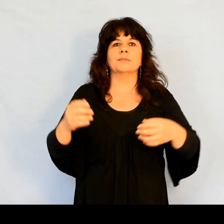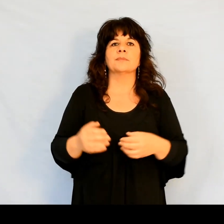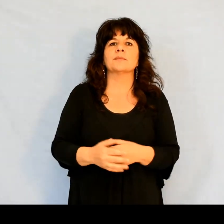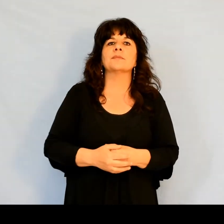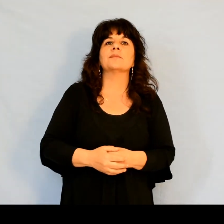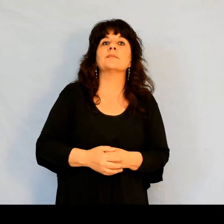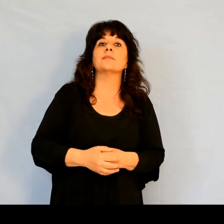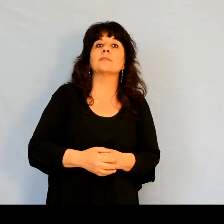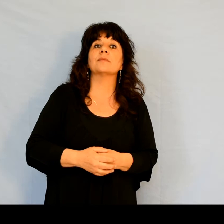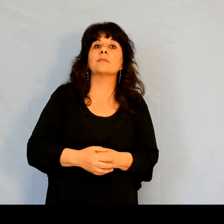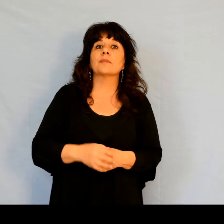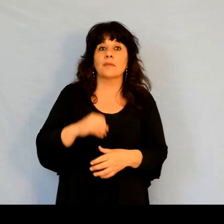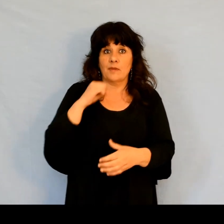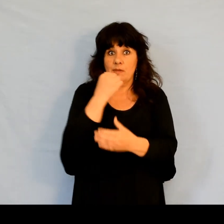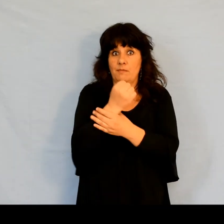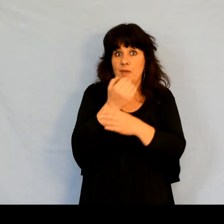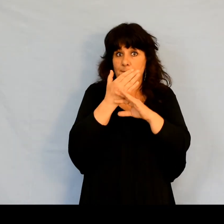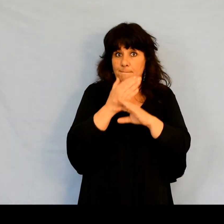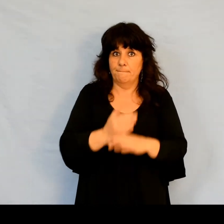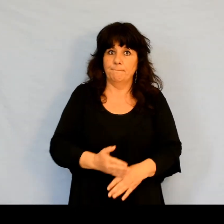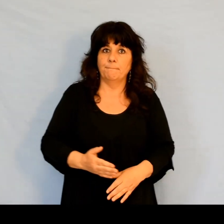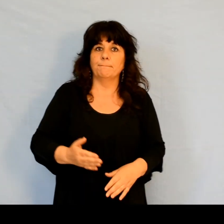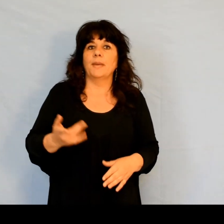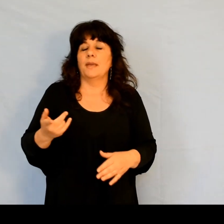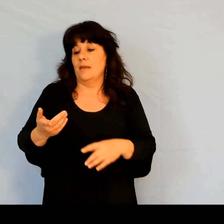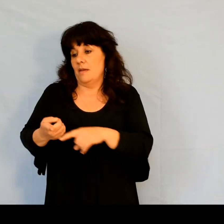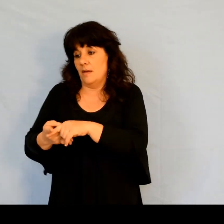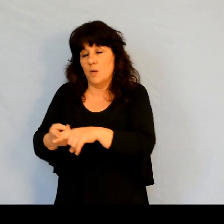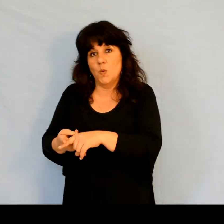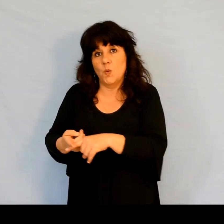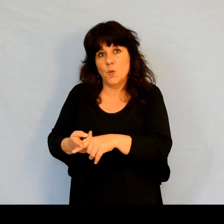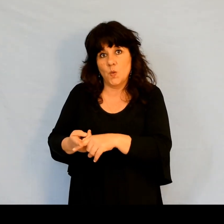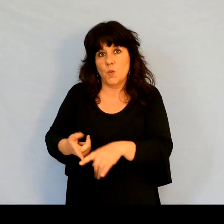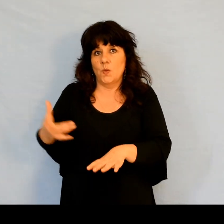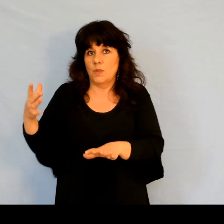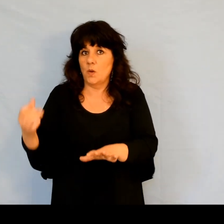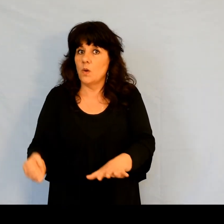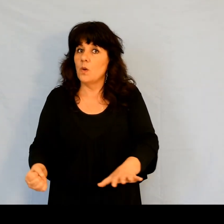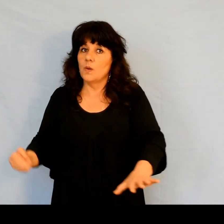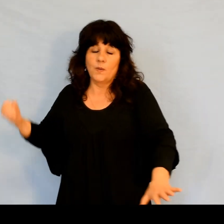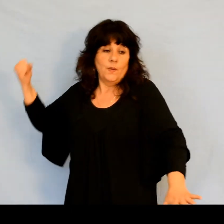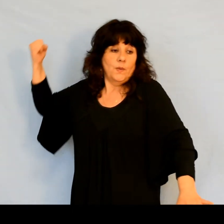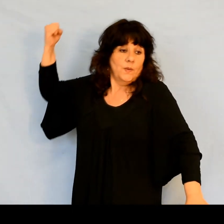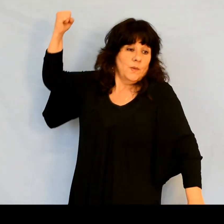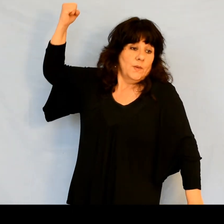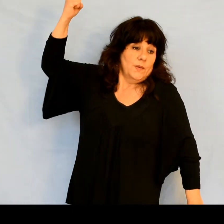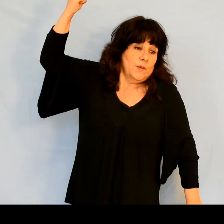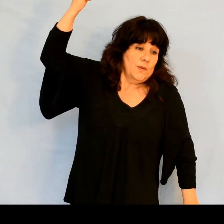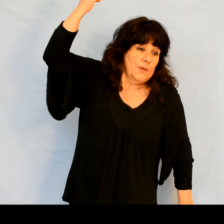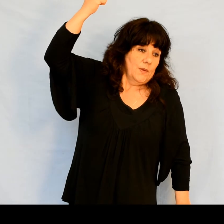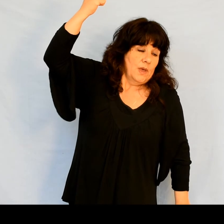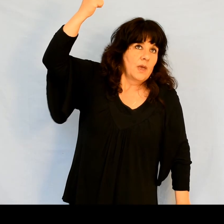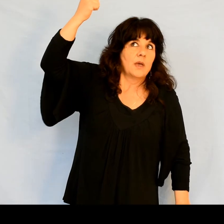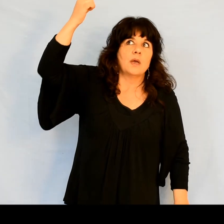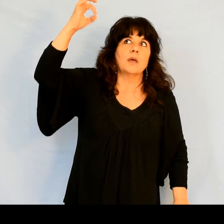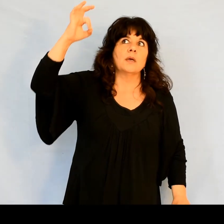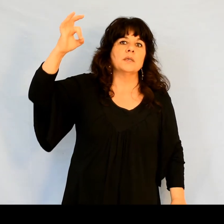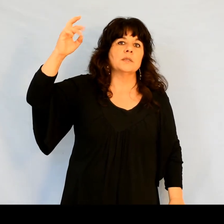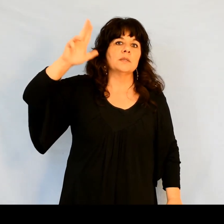Abraham étendit la main et saisit le couteau pour immoler son fils. Mais l'ange du Seigneur l'appela du haut